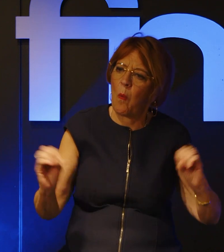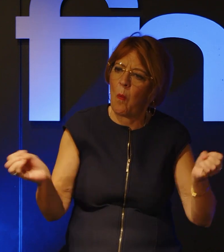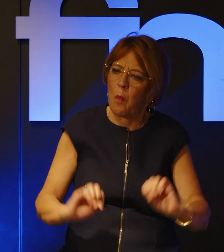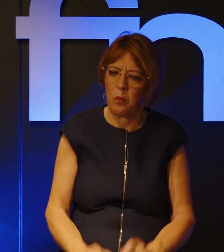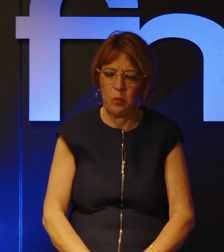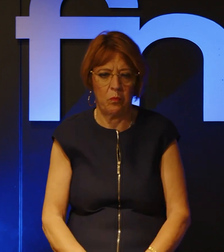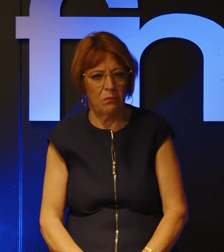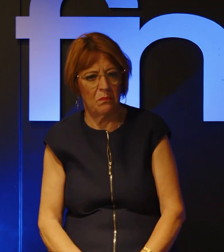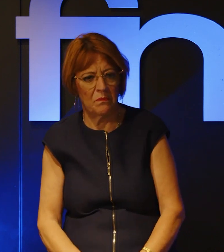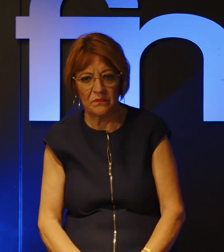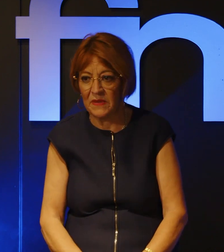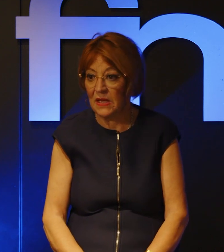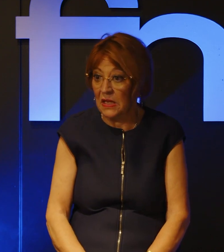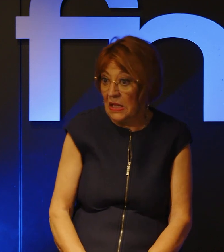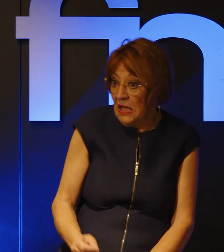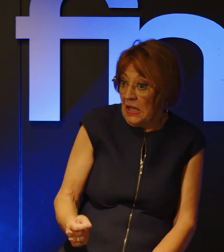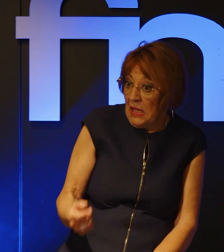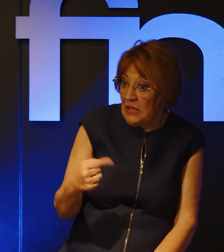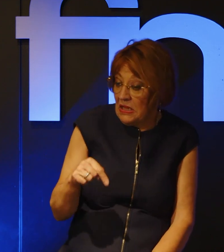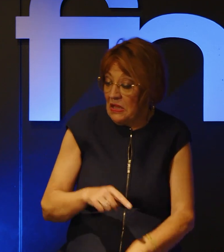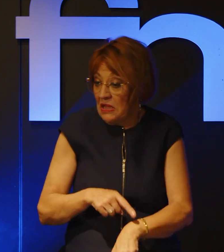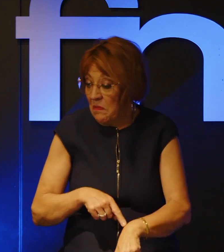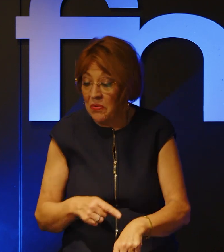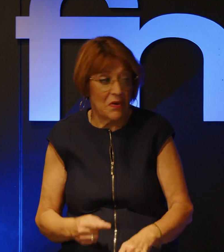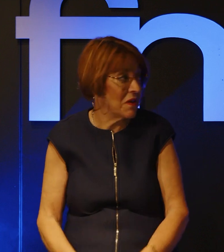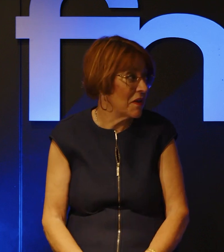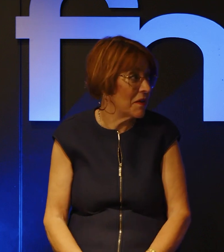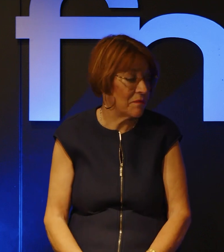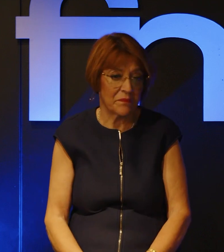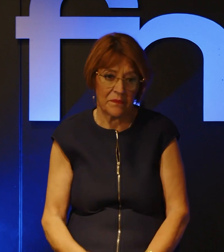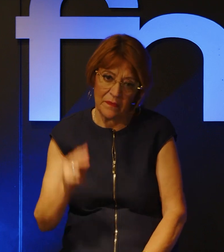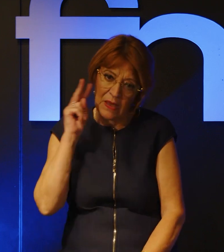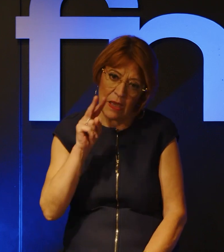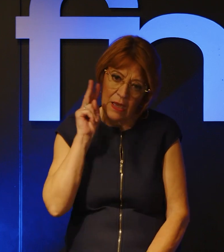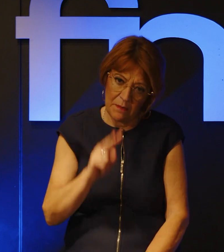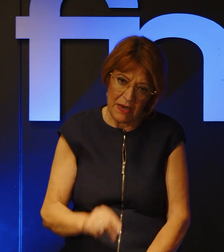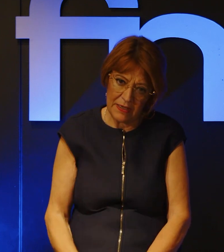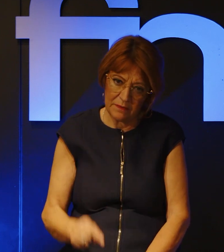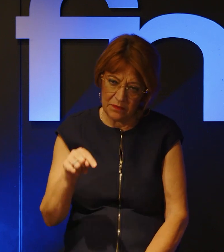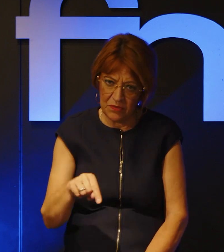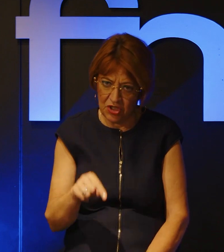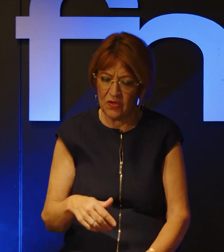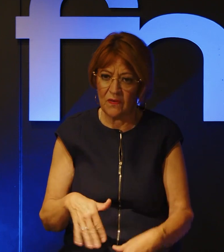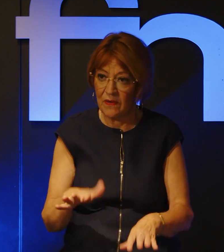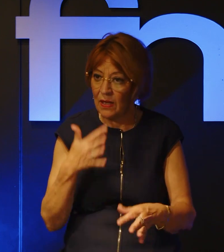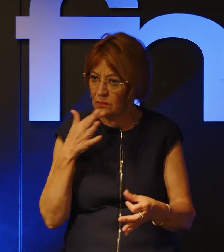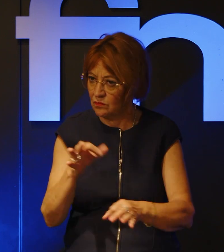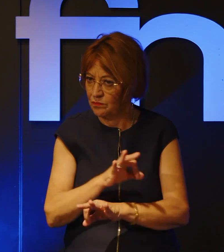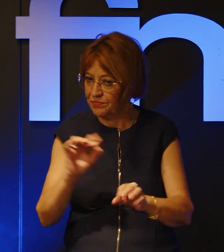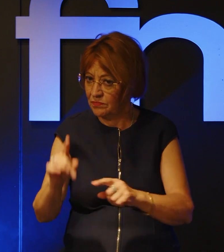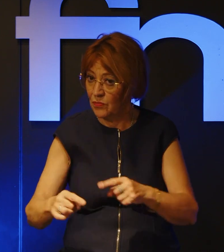perigosos não sei quanto é que estd tempo OK e reparem que isto vai ser ótimo